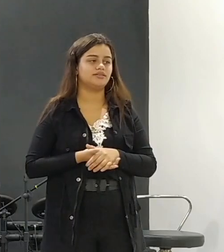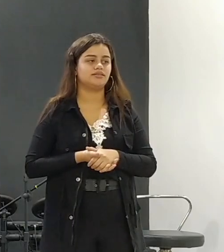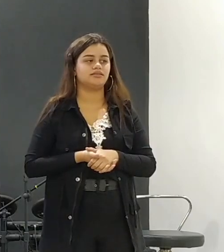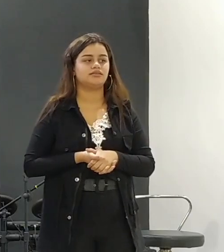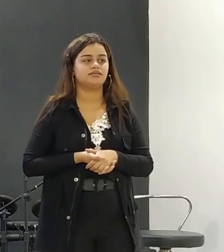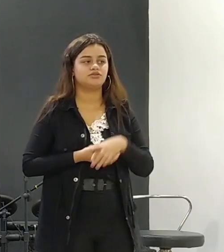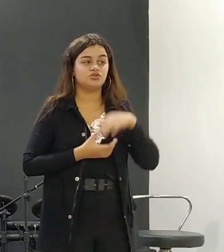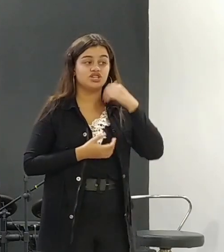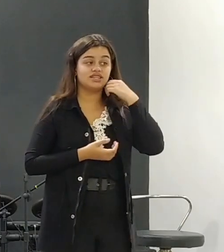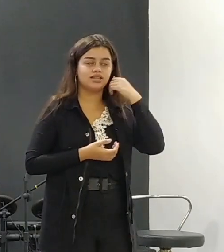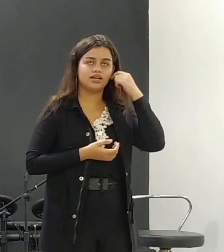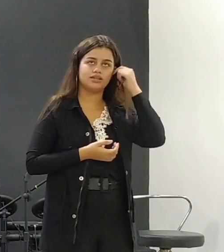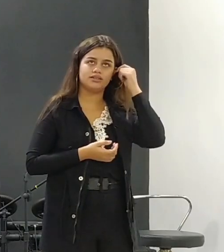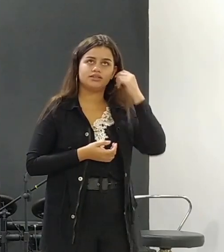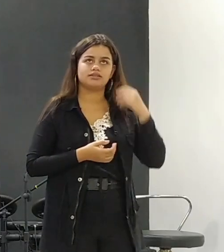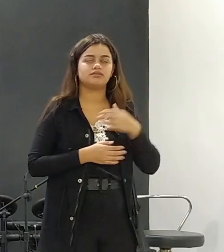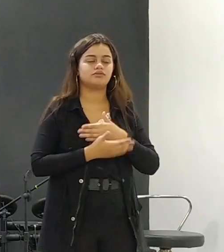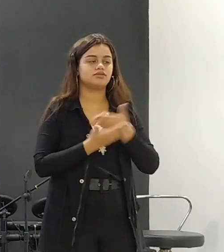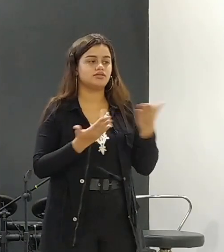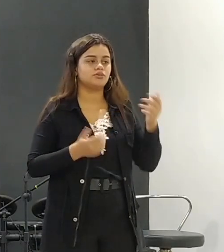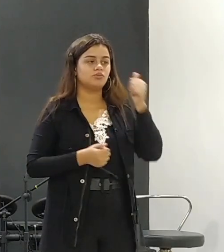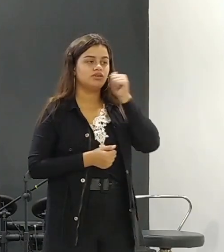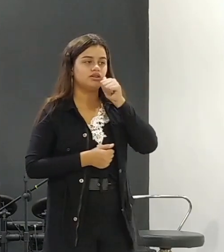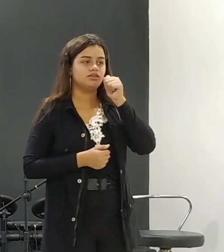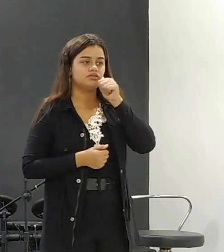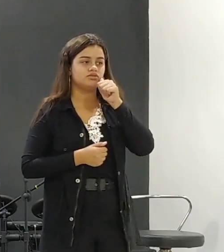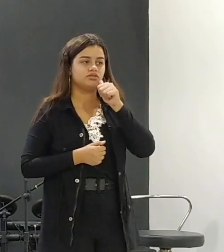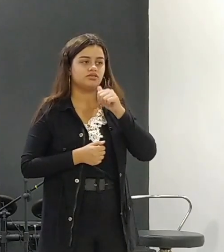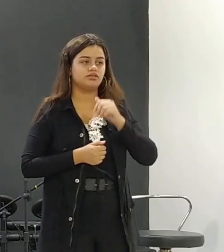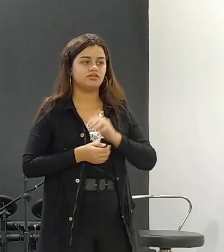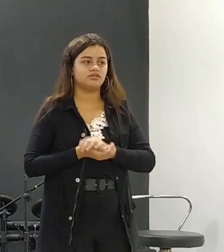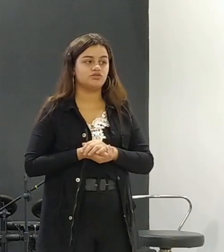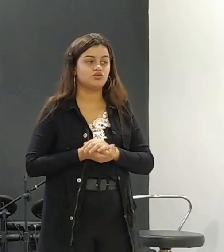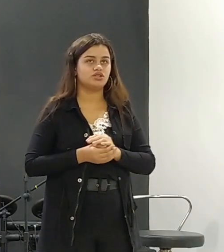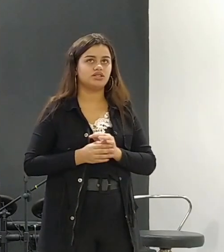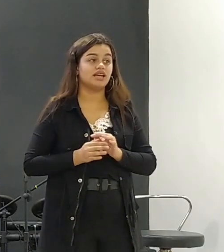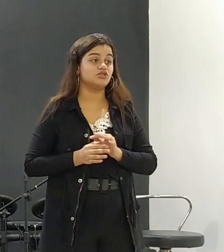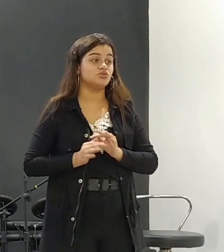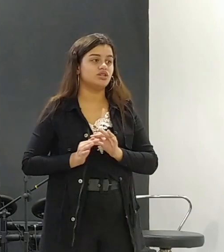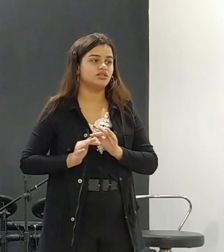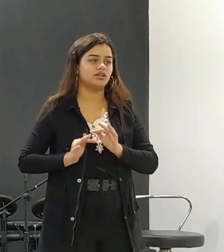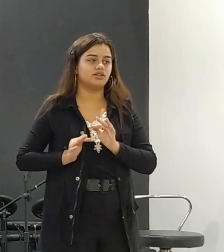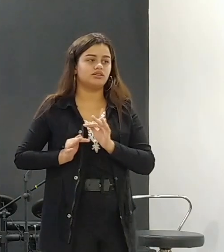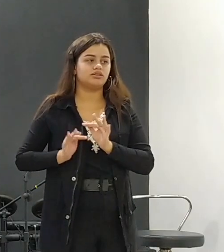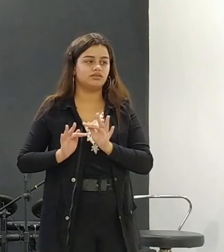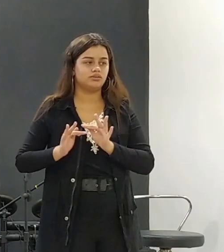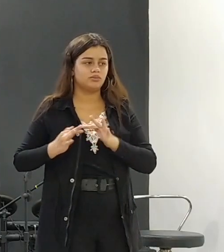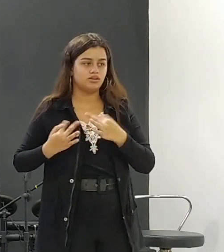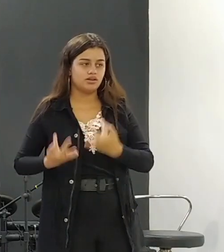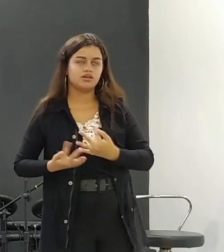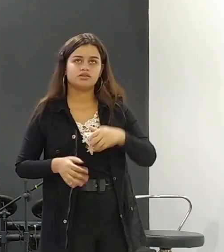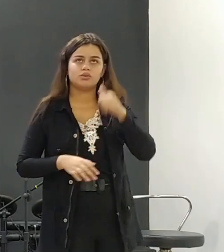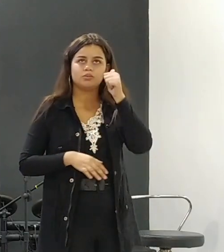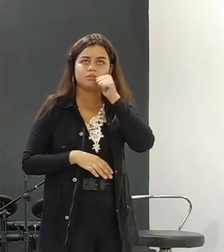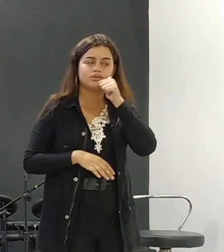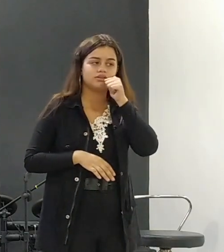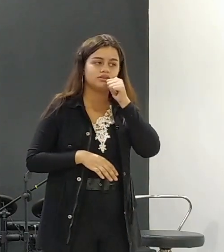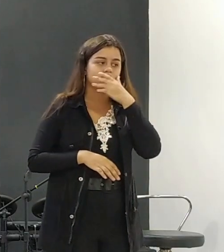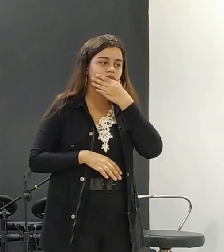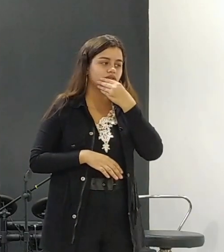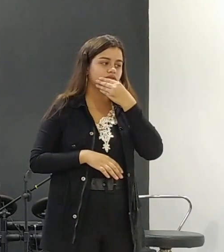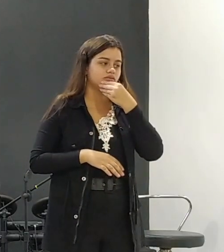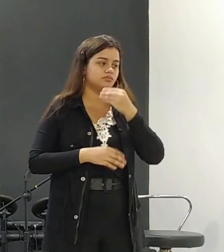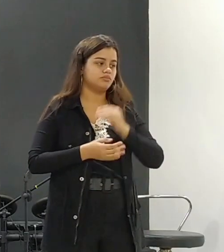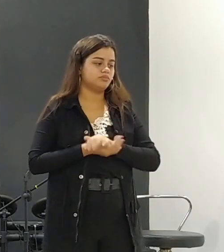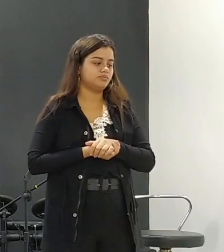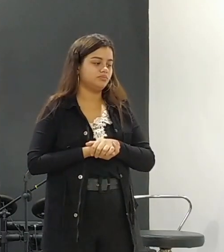diz assim: vós mulheres, sujeitai-vos aos vossos maridos como ao Senhor, porque o marido é a cabeça